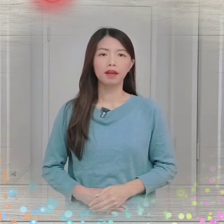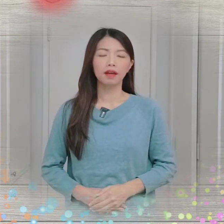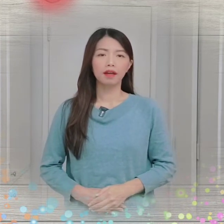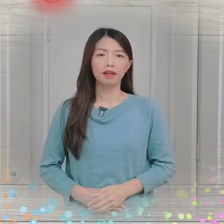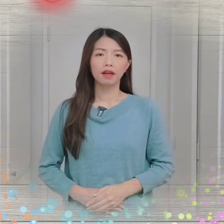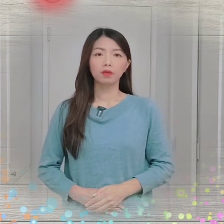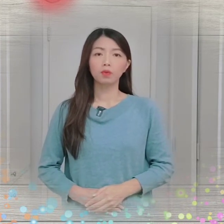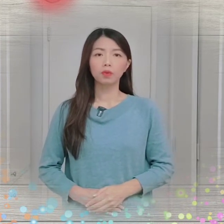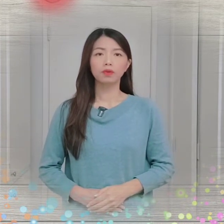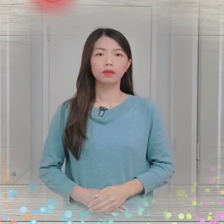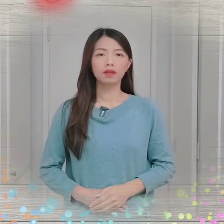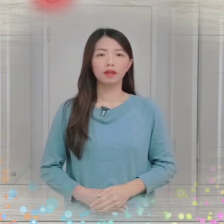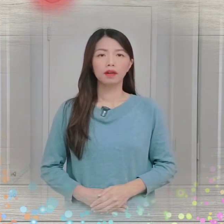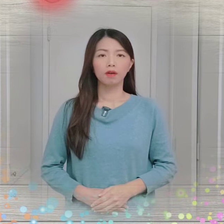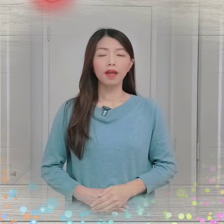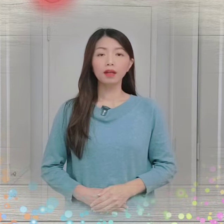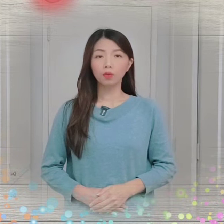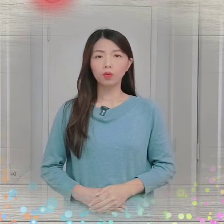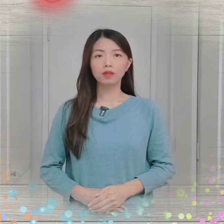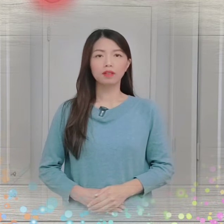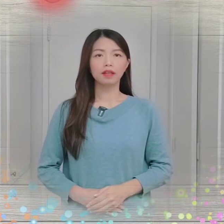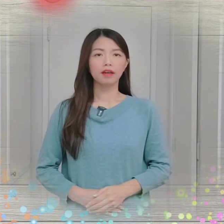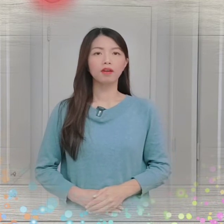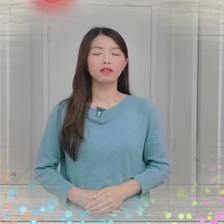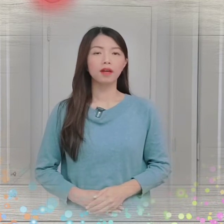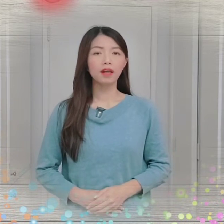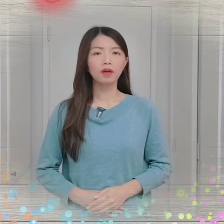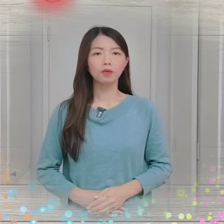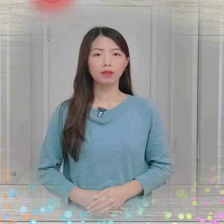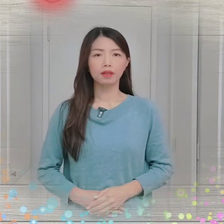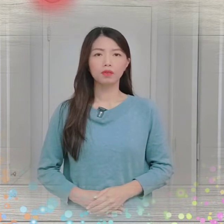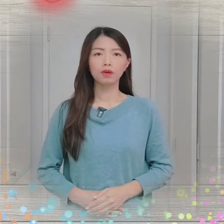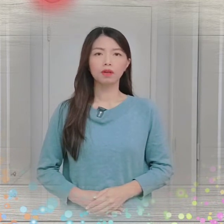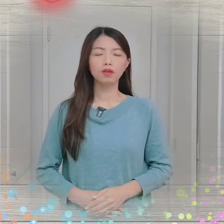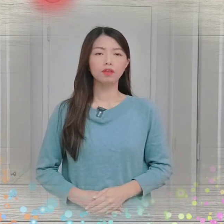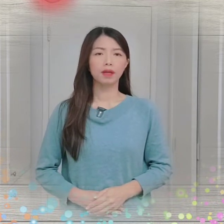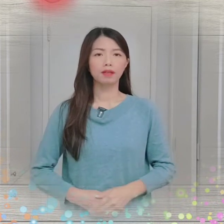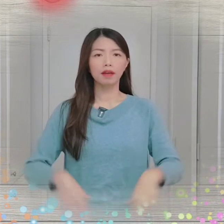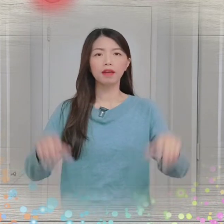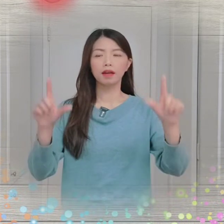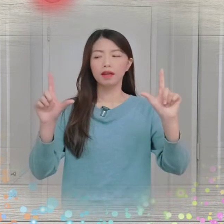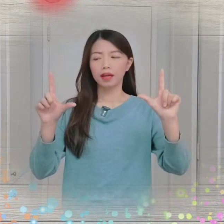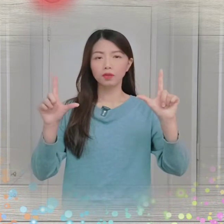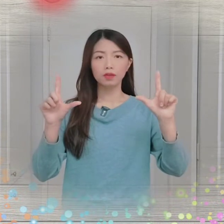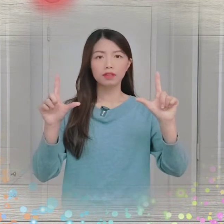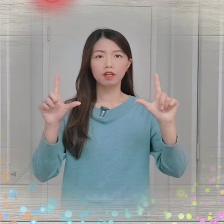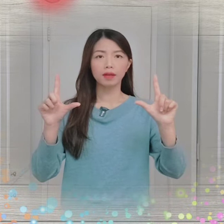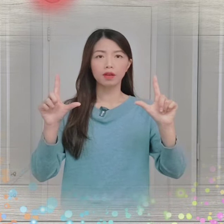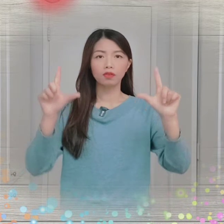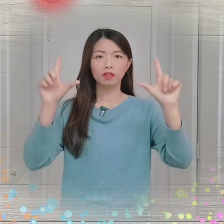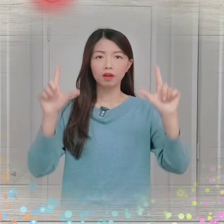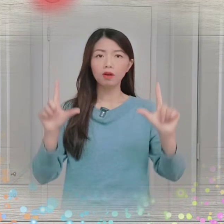되는데 일단 동쪽은 해가 독쪽에서 뜨잖아요. 그래서 해라고 한 뜻의 수어를 해주시면 되는데 양손